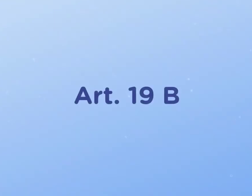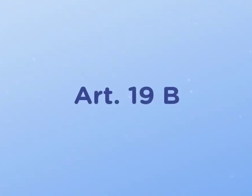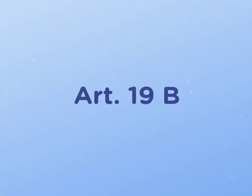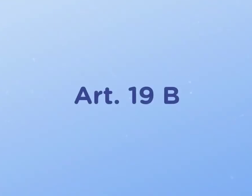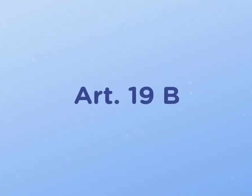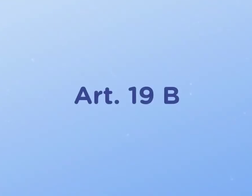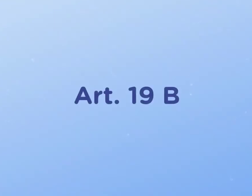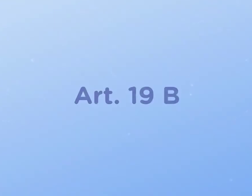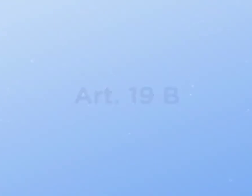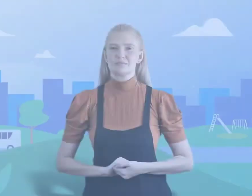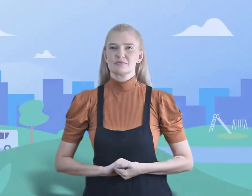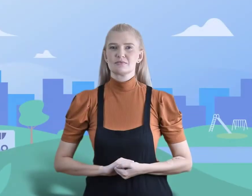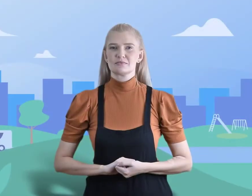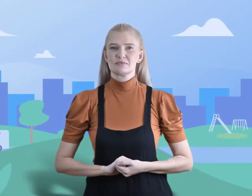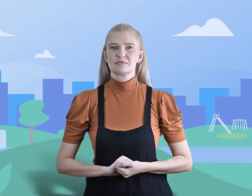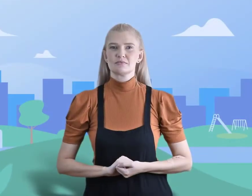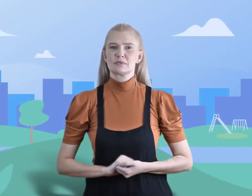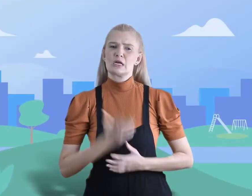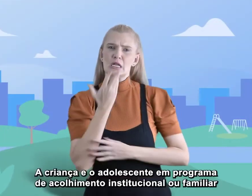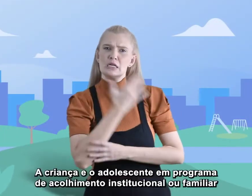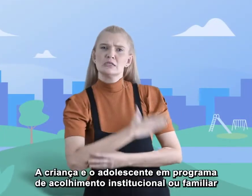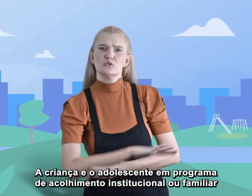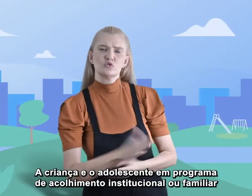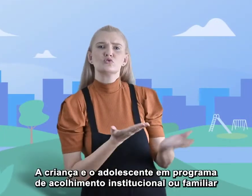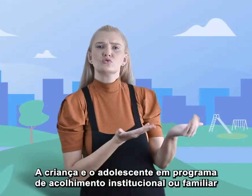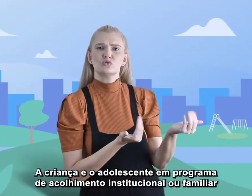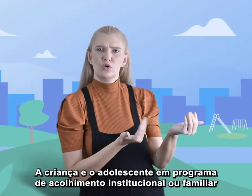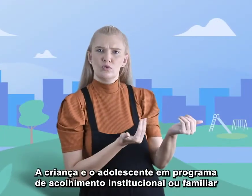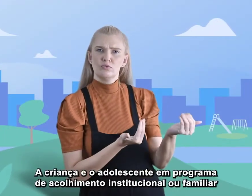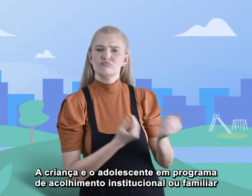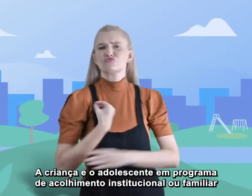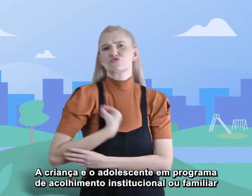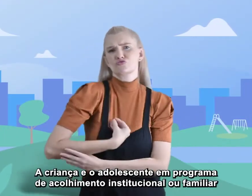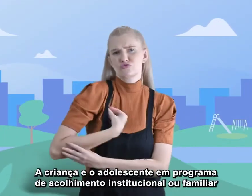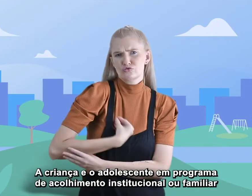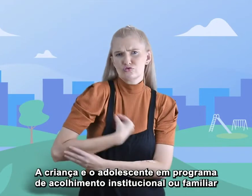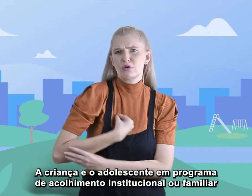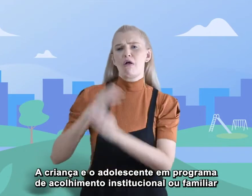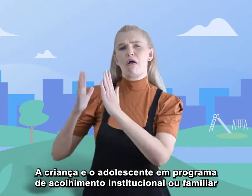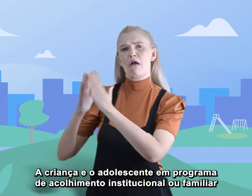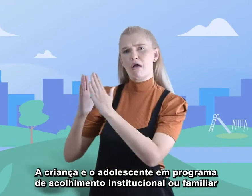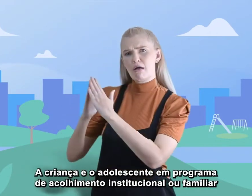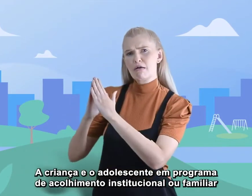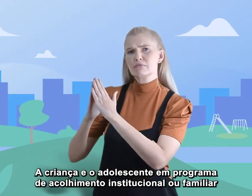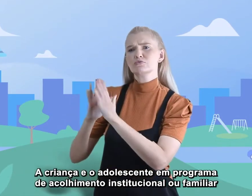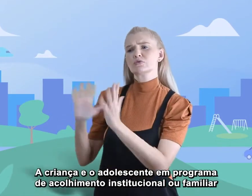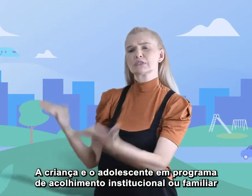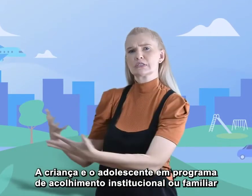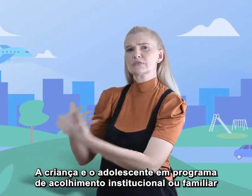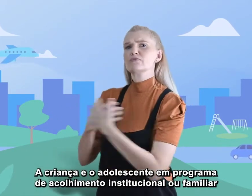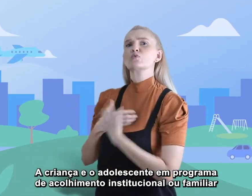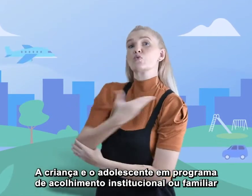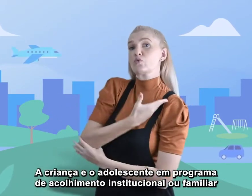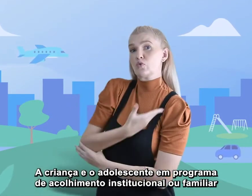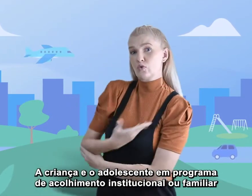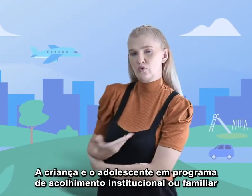Artigo 19b. A criança e o adolescente, em programa de acolhimento institucional